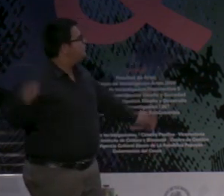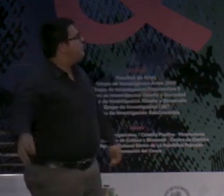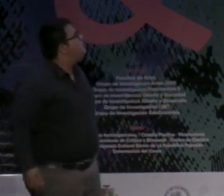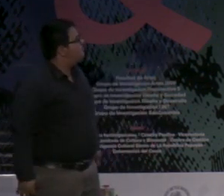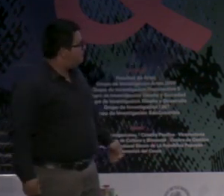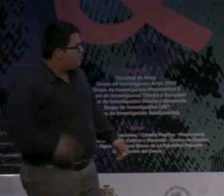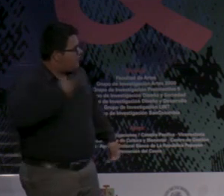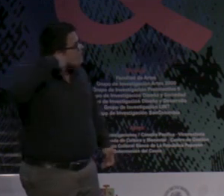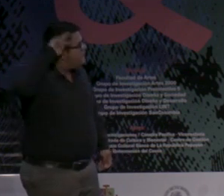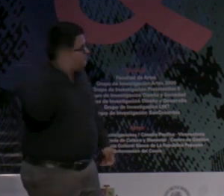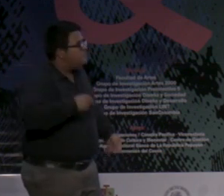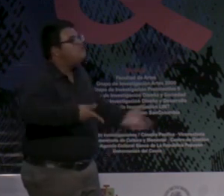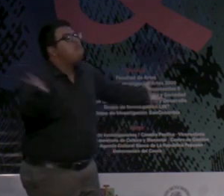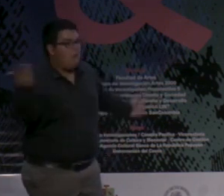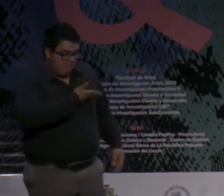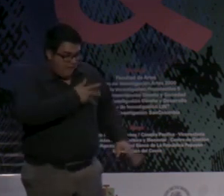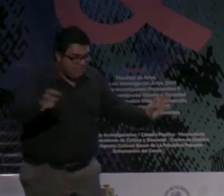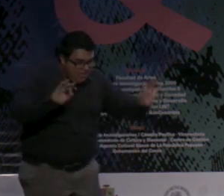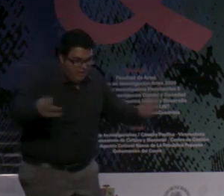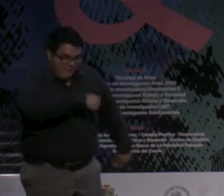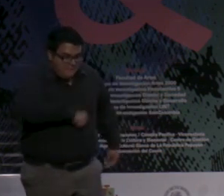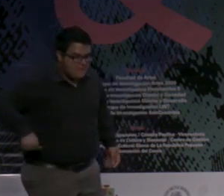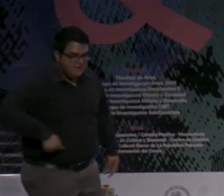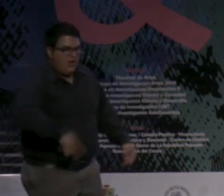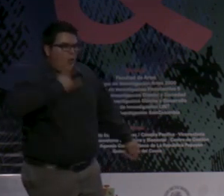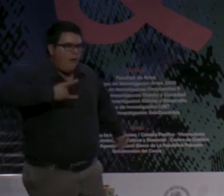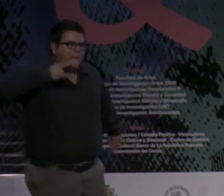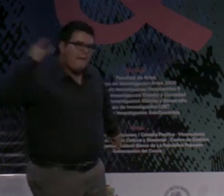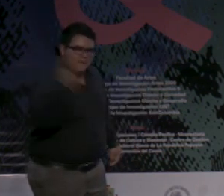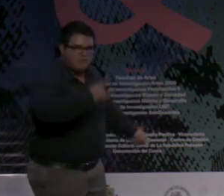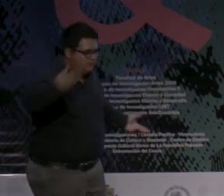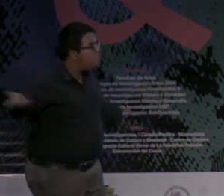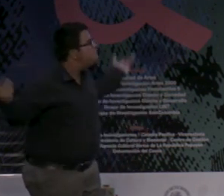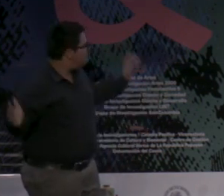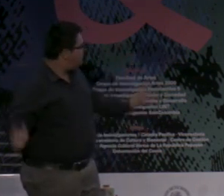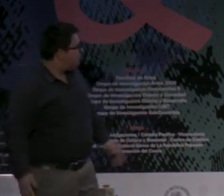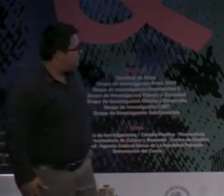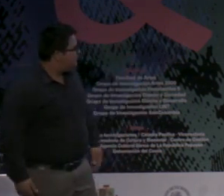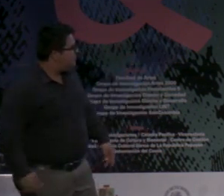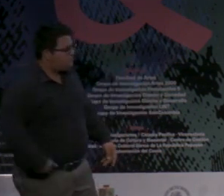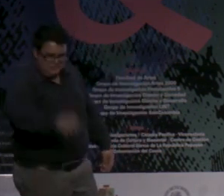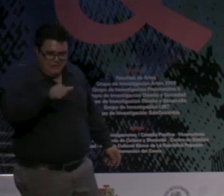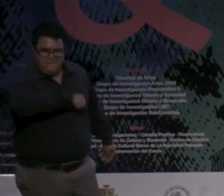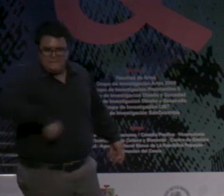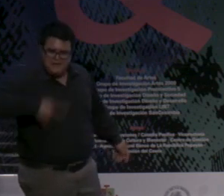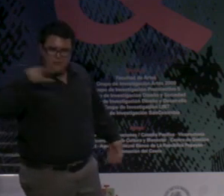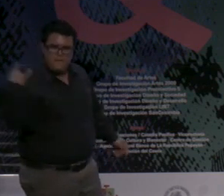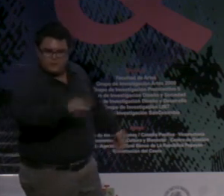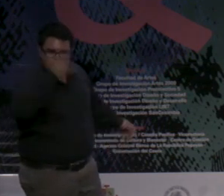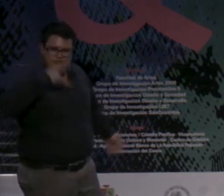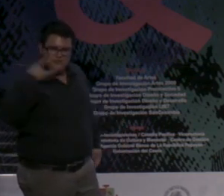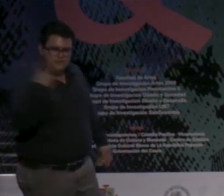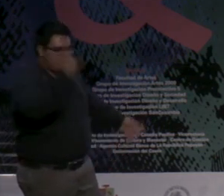vete y grábales. No tienen madre, malparidos. No tienen madre, triple hijueputas. Toda la vida han Todos tenido que malparidos. tragar a culpa de los